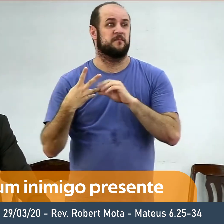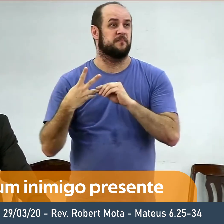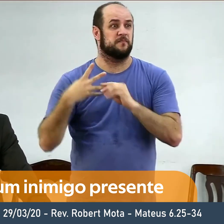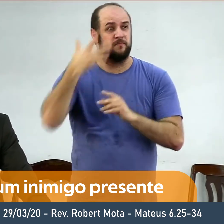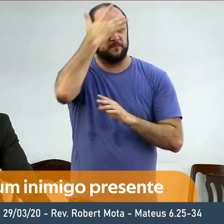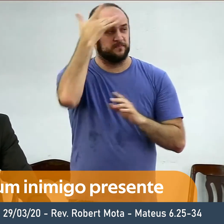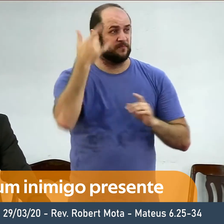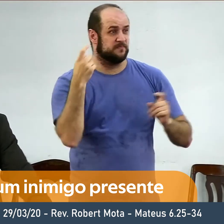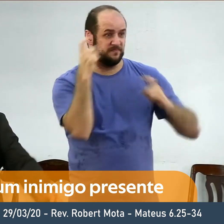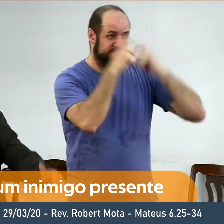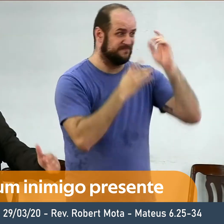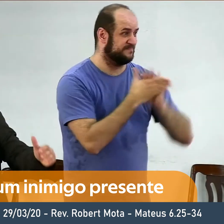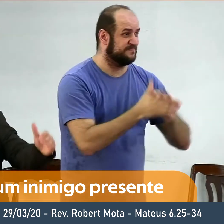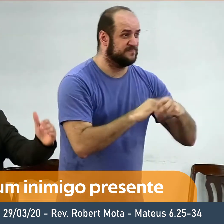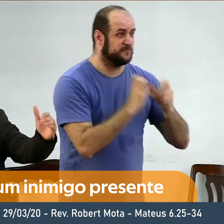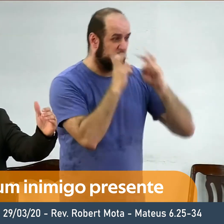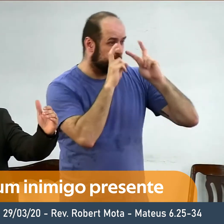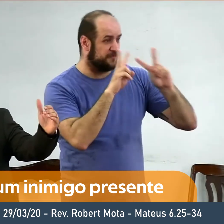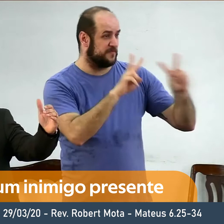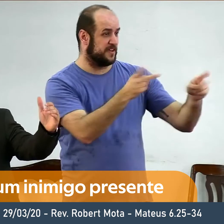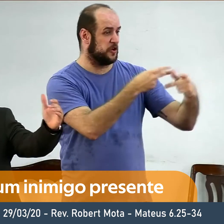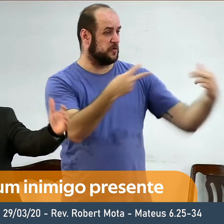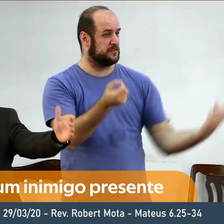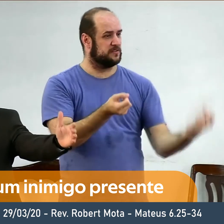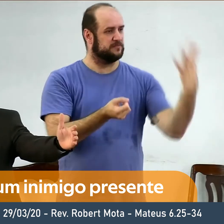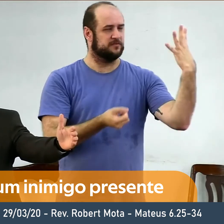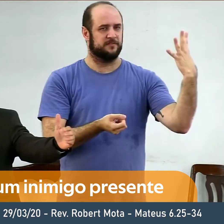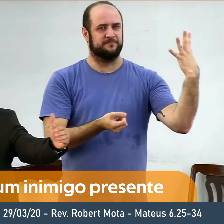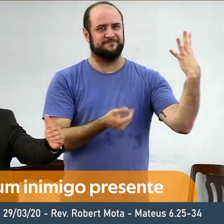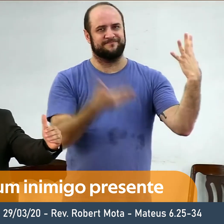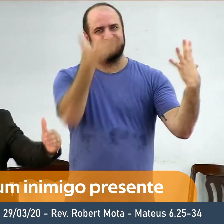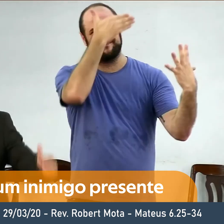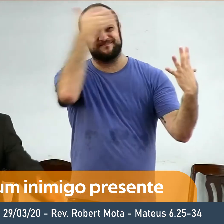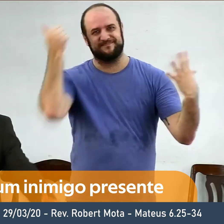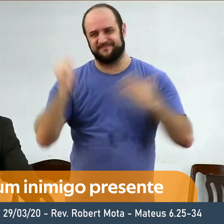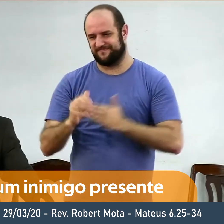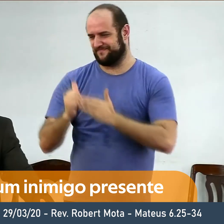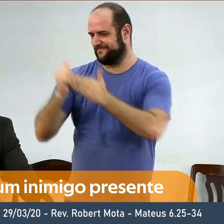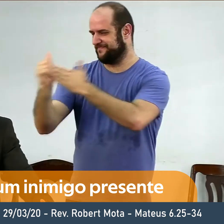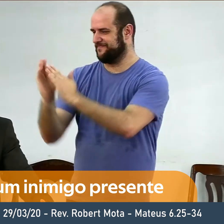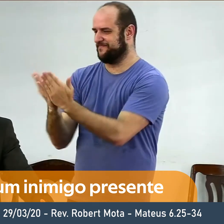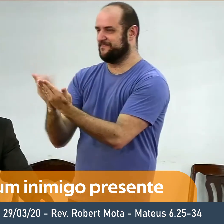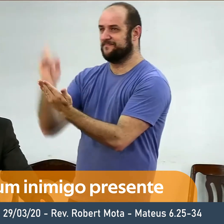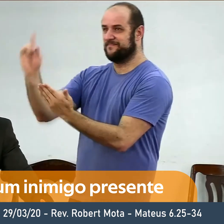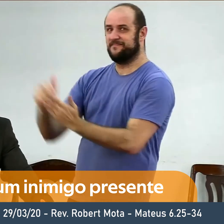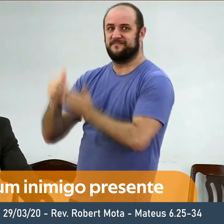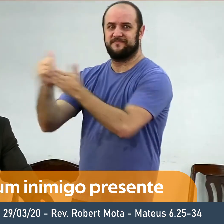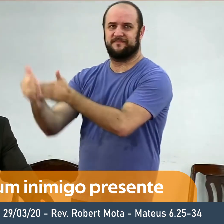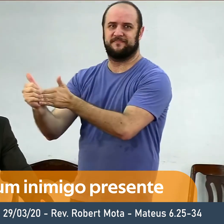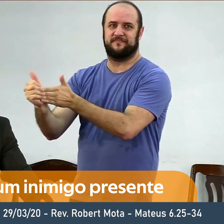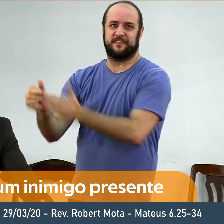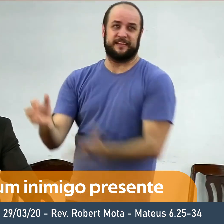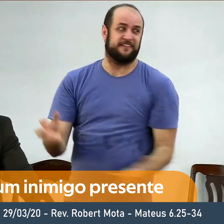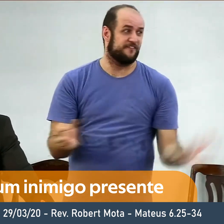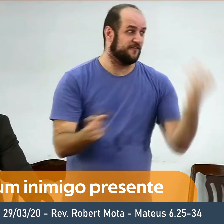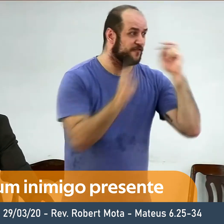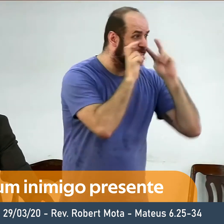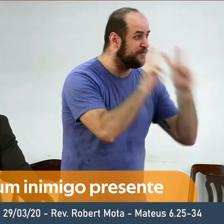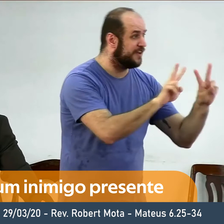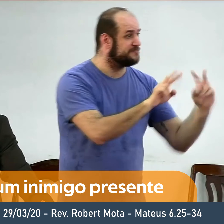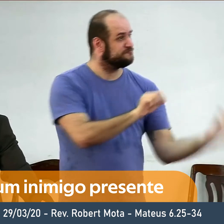circunstâncias. O guia agora não é mais a palavra de Deus. O guia é as